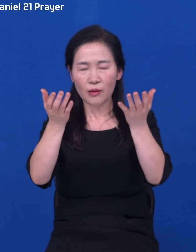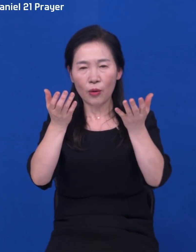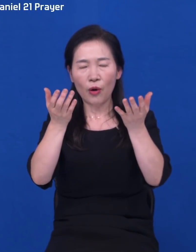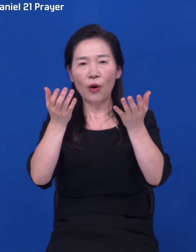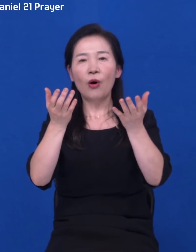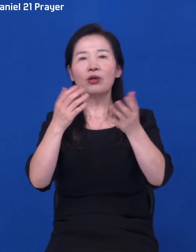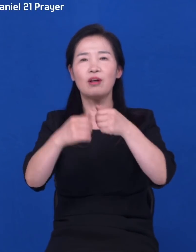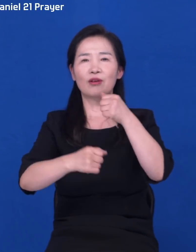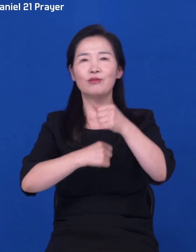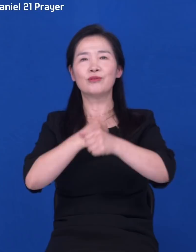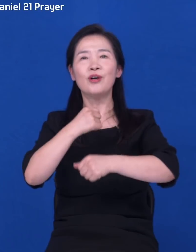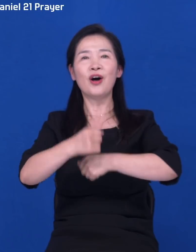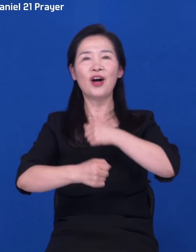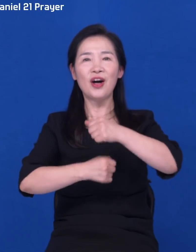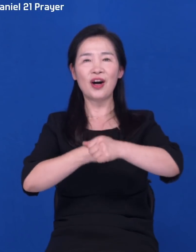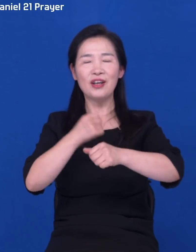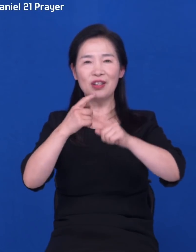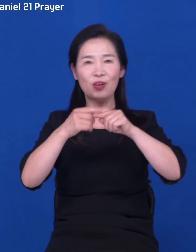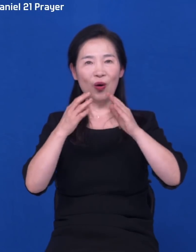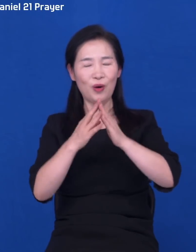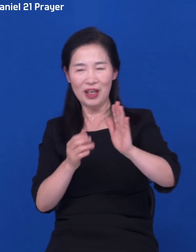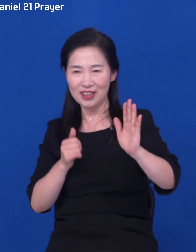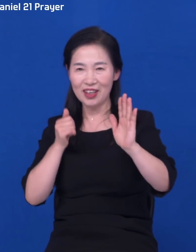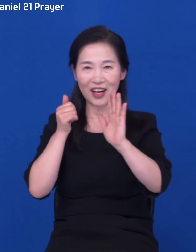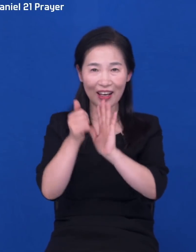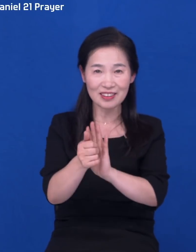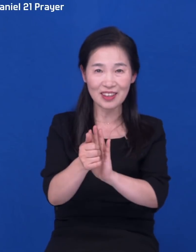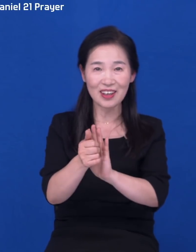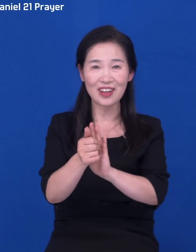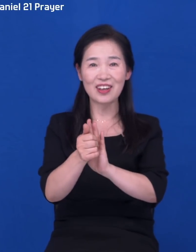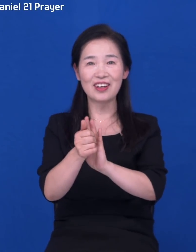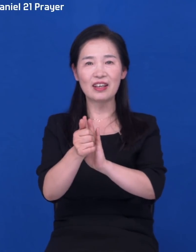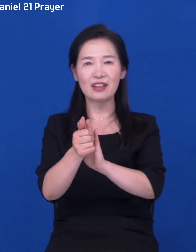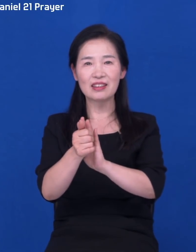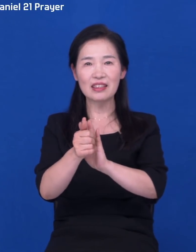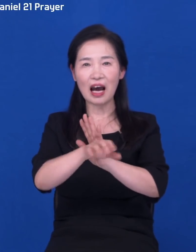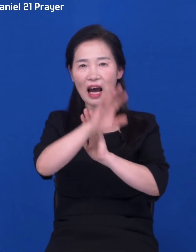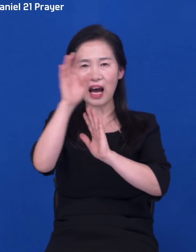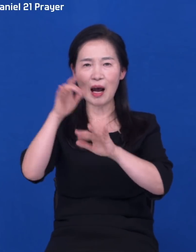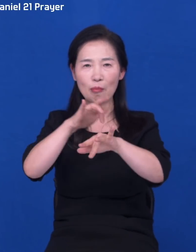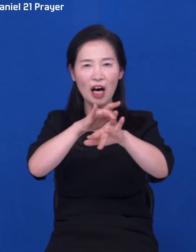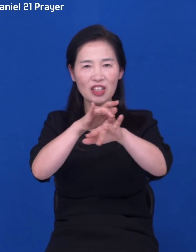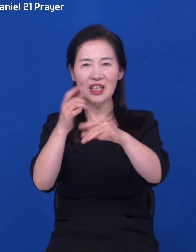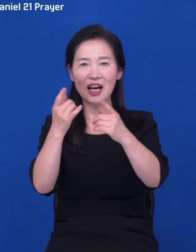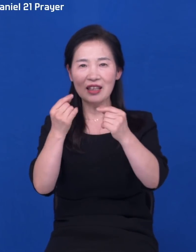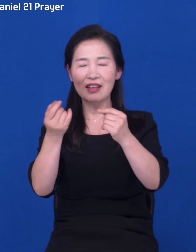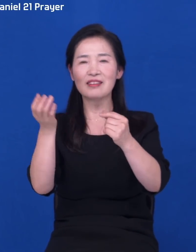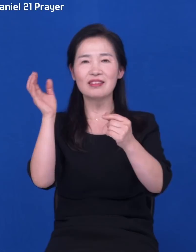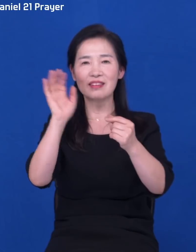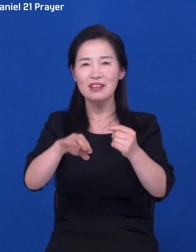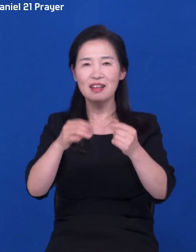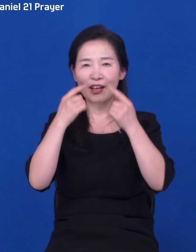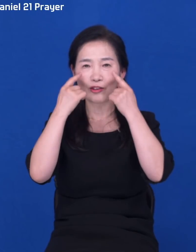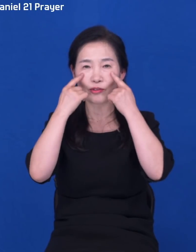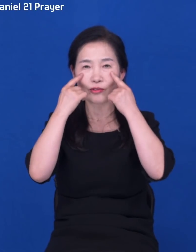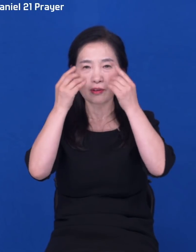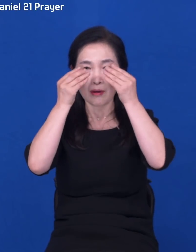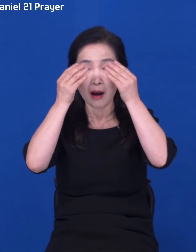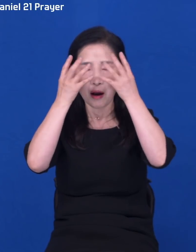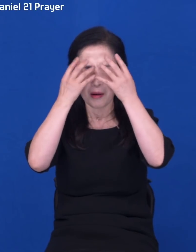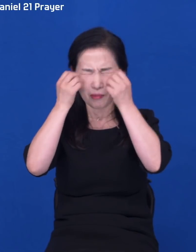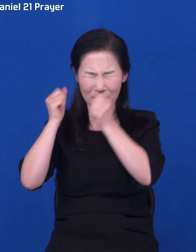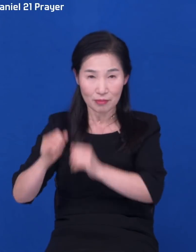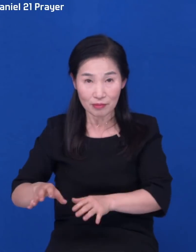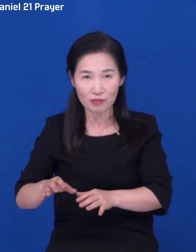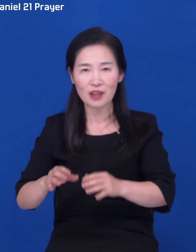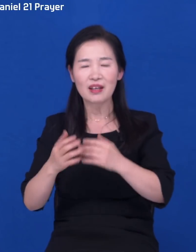교회에 딱 들어왔는데 문을 딱 열자마자 마귀들이야 했던 사람들이 드디어 제 눈이 벗겨지고 천사들이네 하고